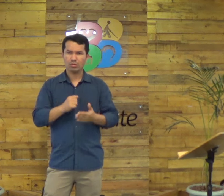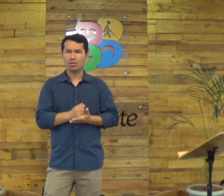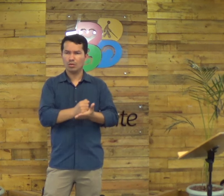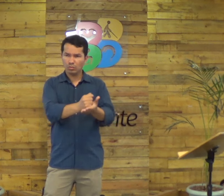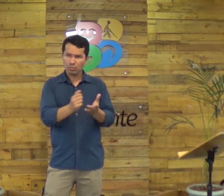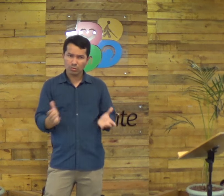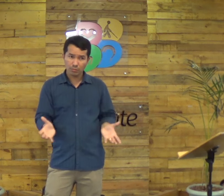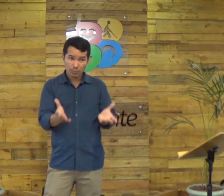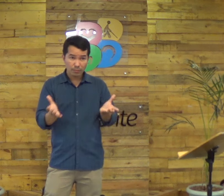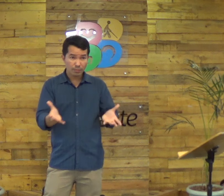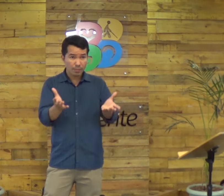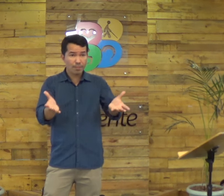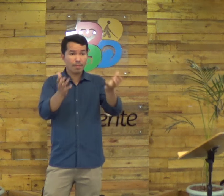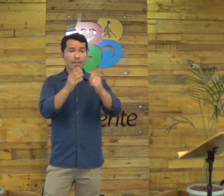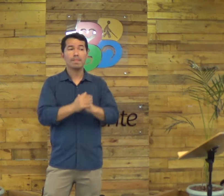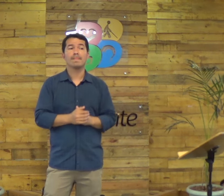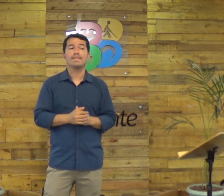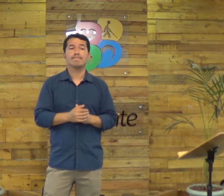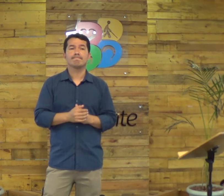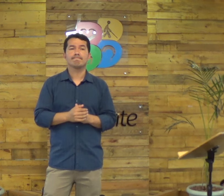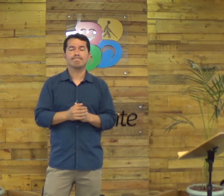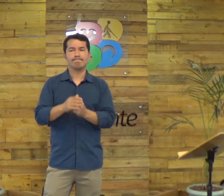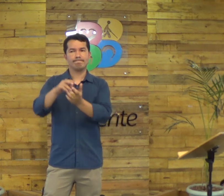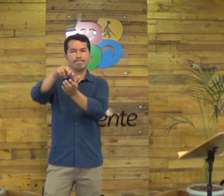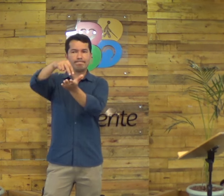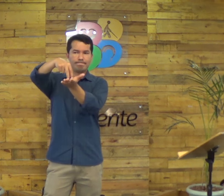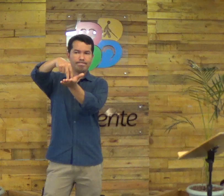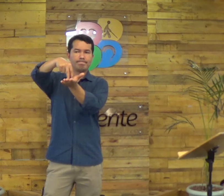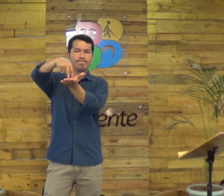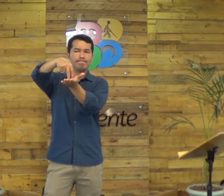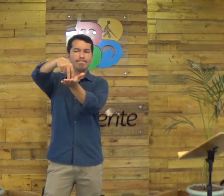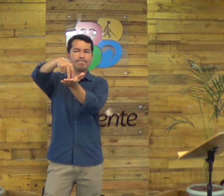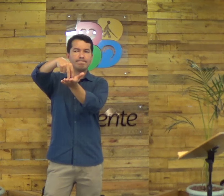quer ajudar, consomem, motivando, fiquem em pé,